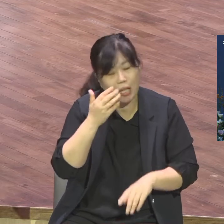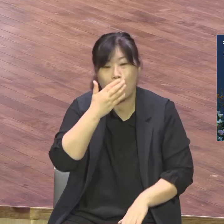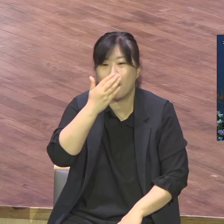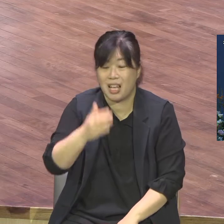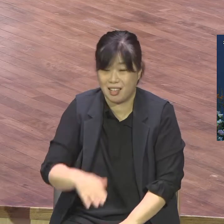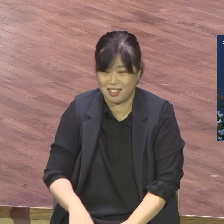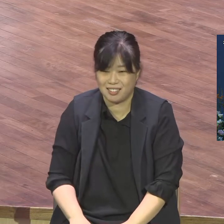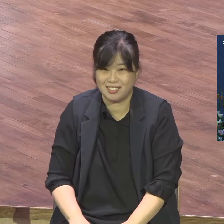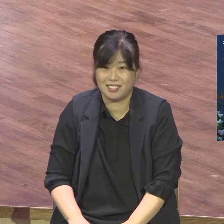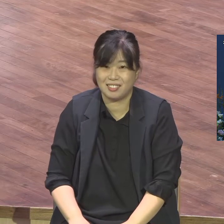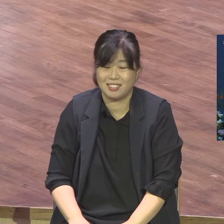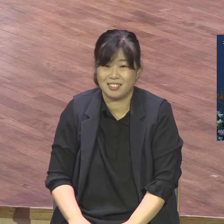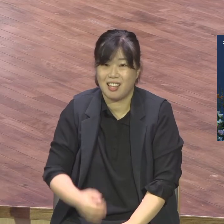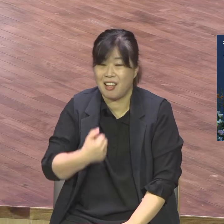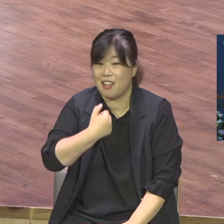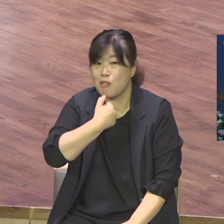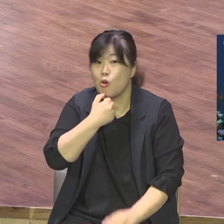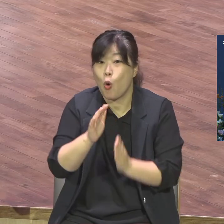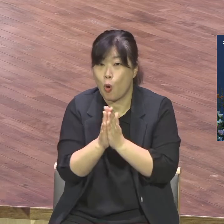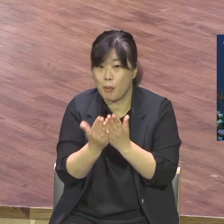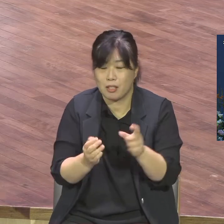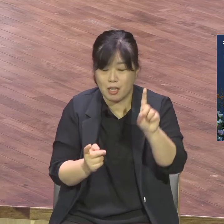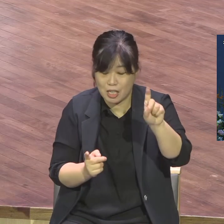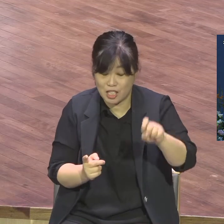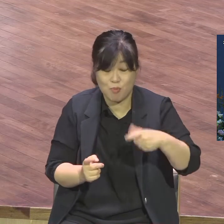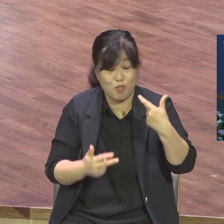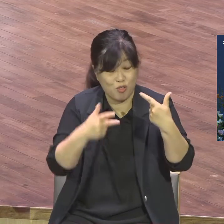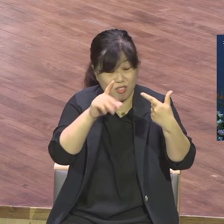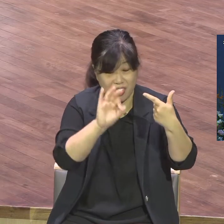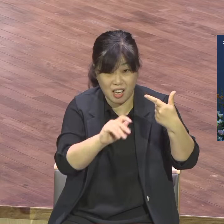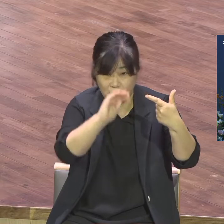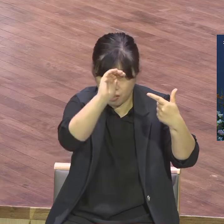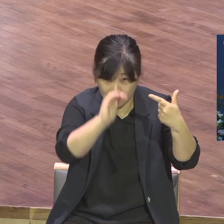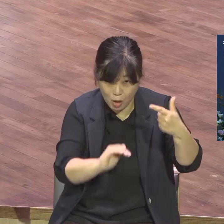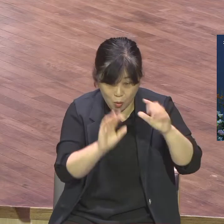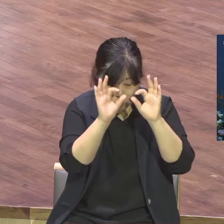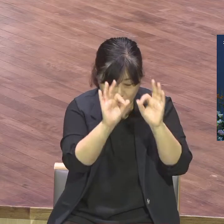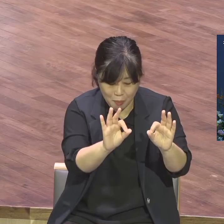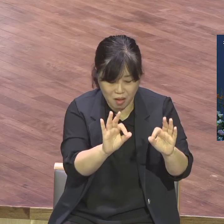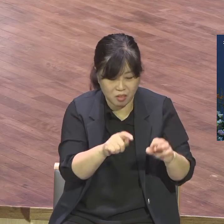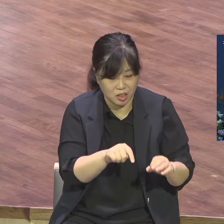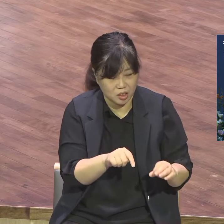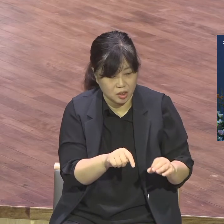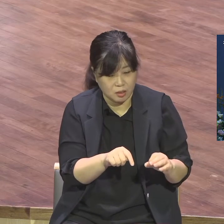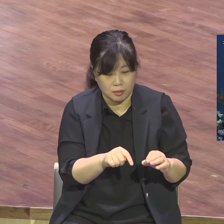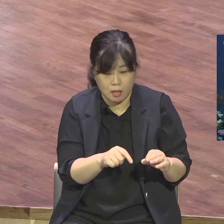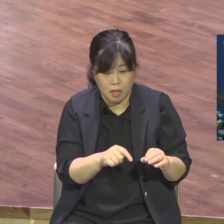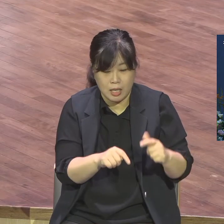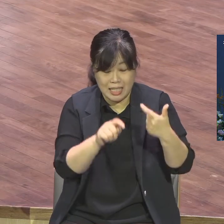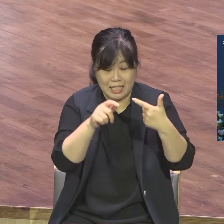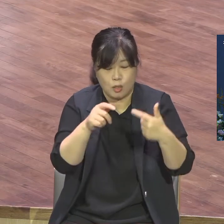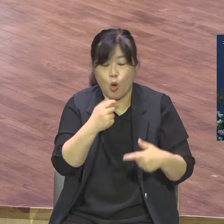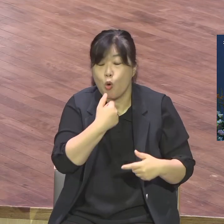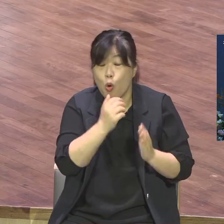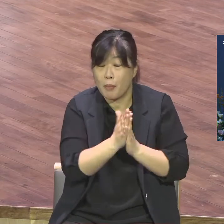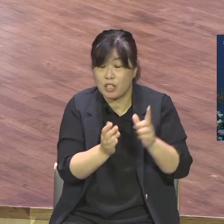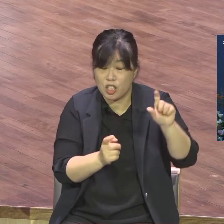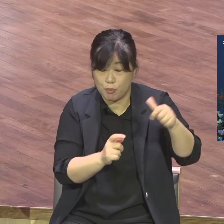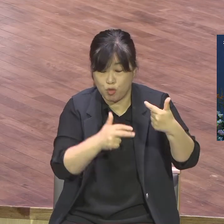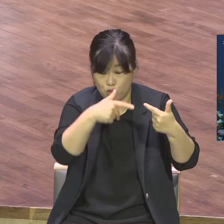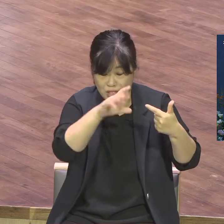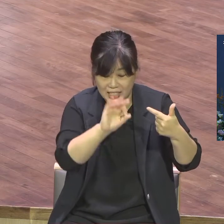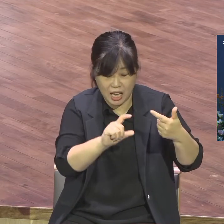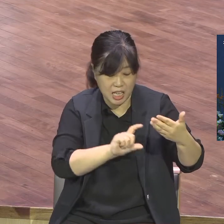붙잡은 인물이다. 아, 저 바울 보니까 하나님의 뜻과 계획을 붙잡고 하나님께